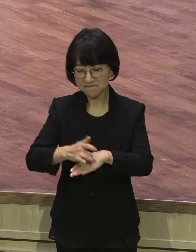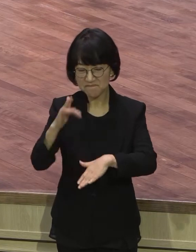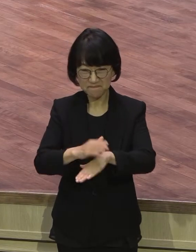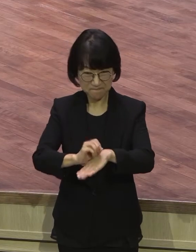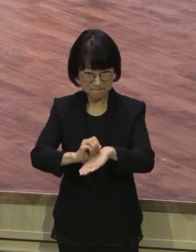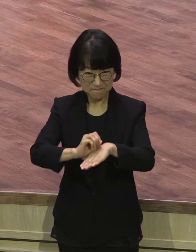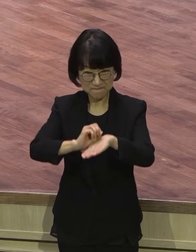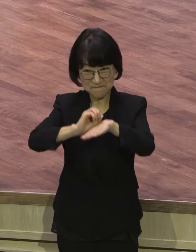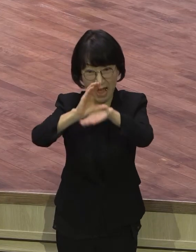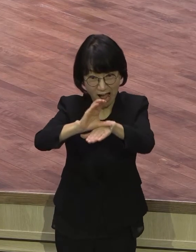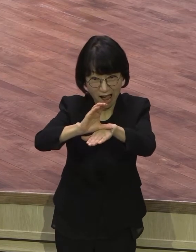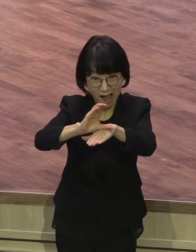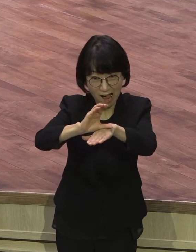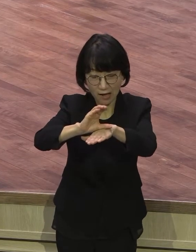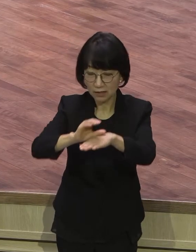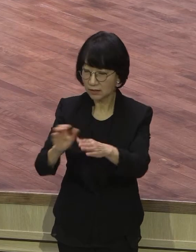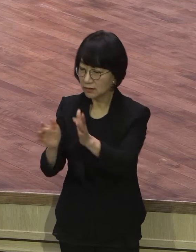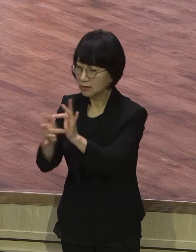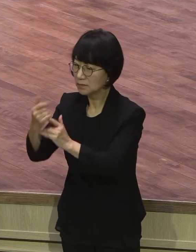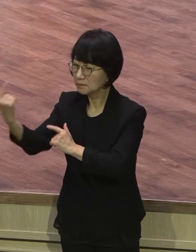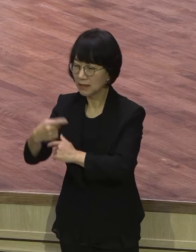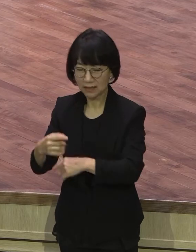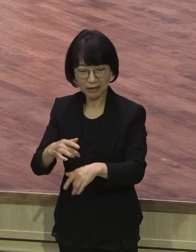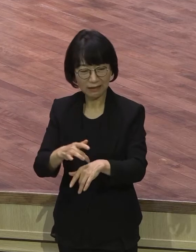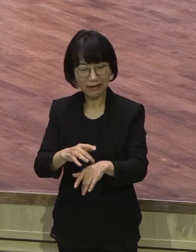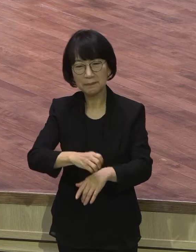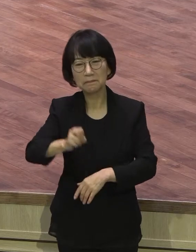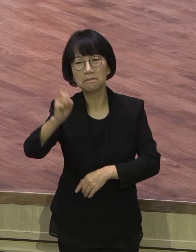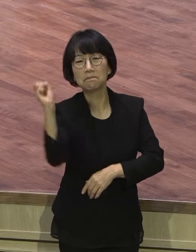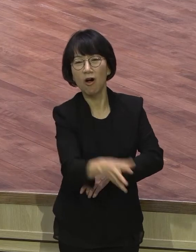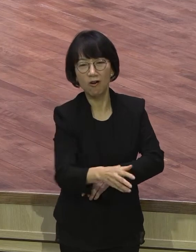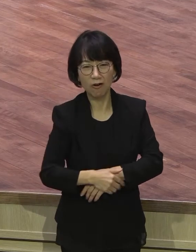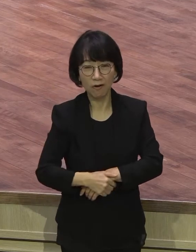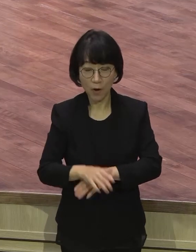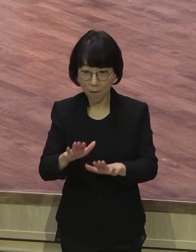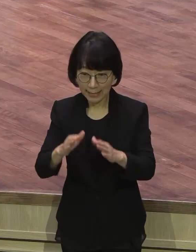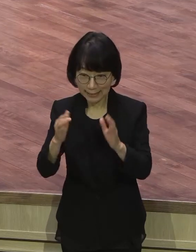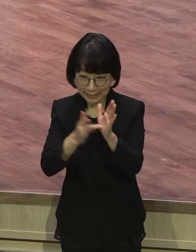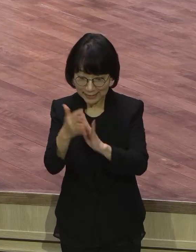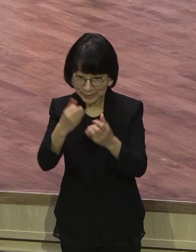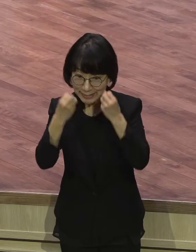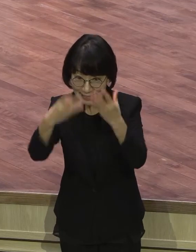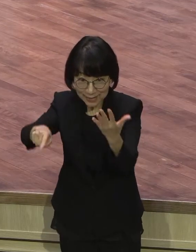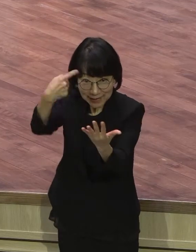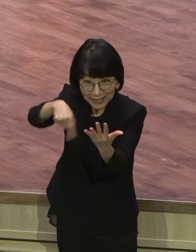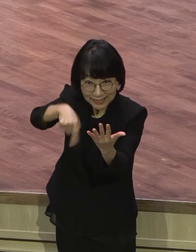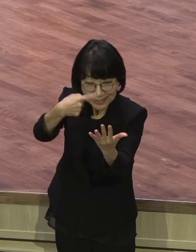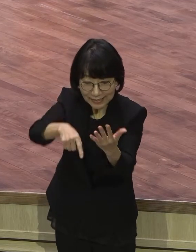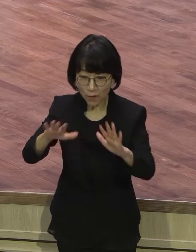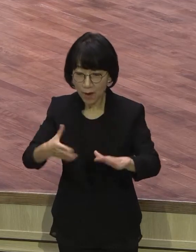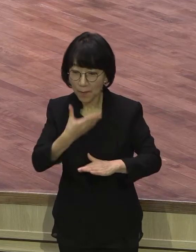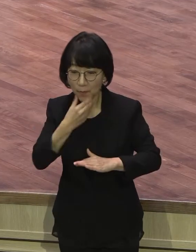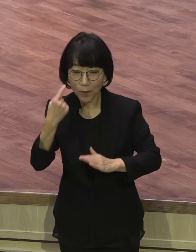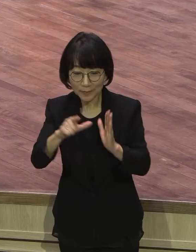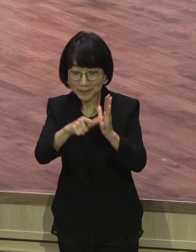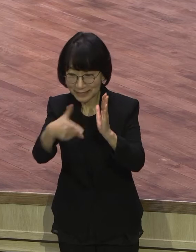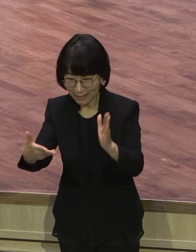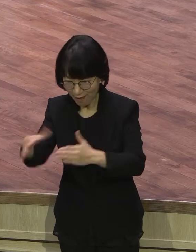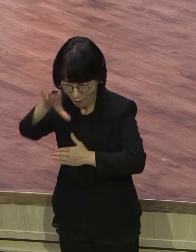깨라. 빨리 깨버리고 이제 예수님이 가르쳐주신 새로운 시대, 복음적 시대의 새 틀을